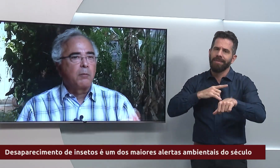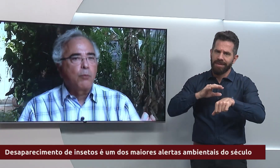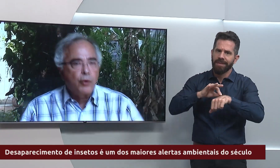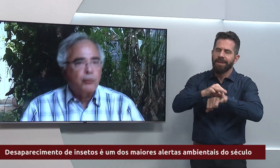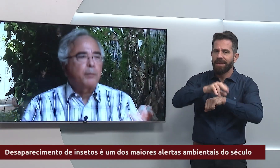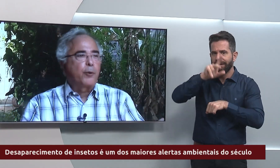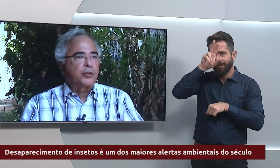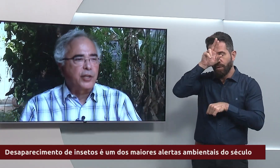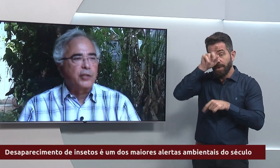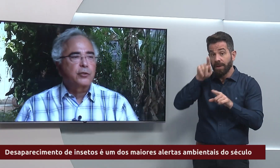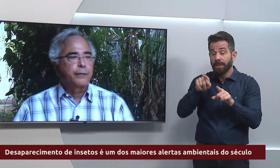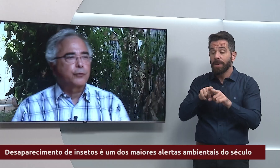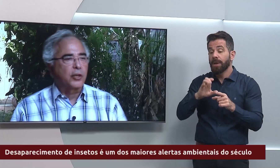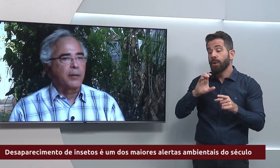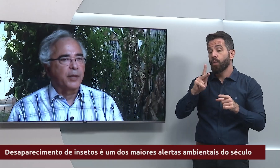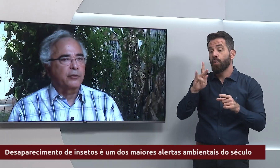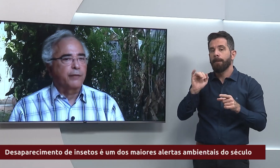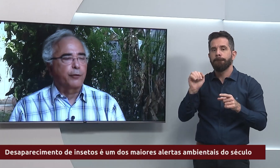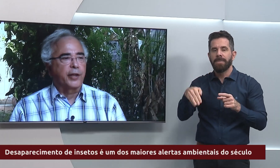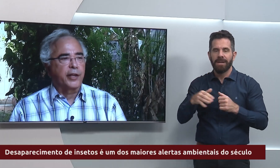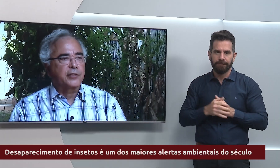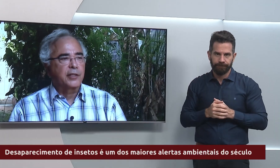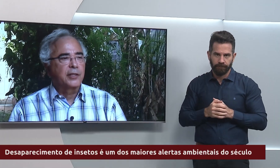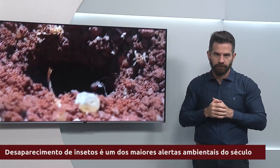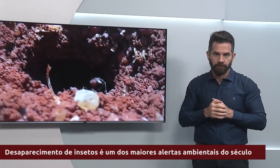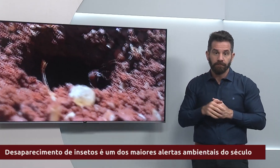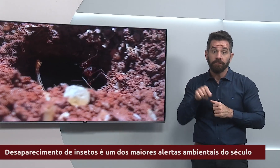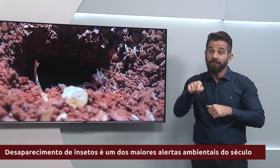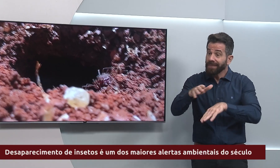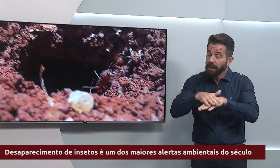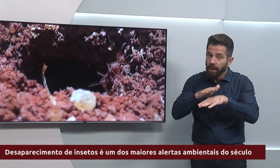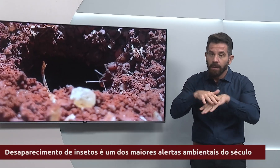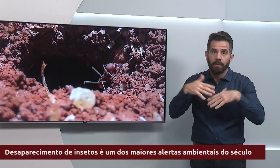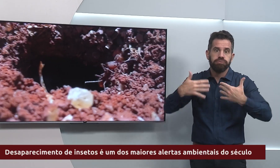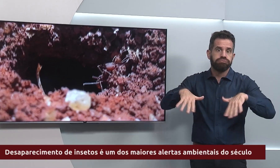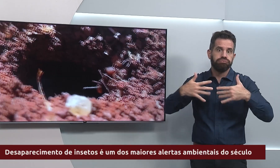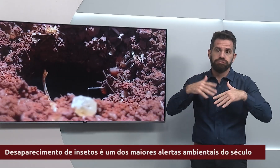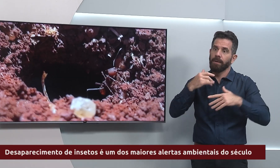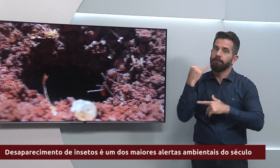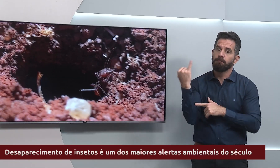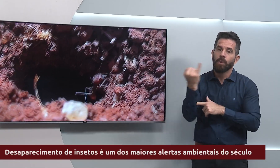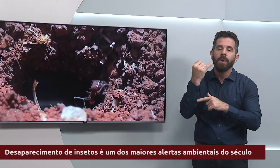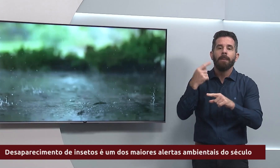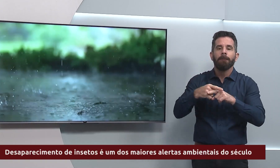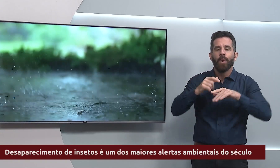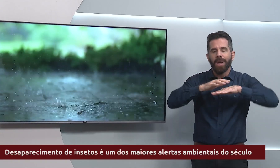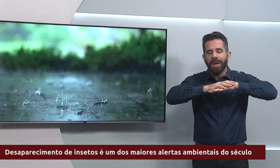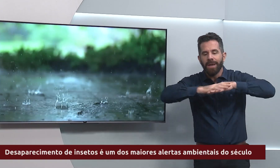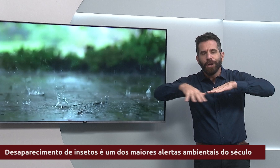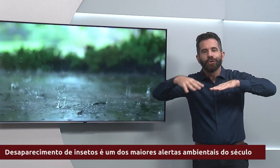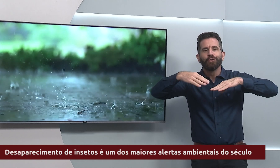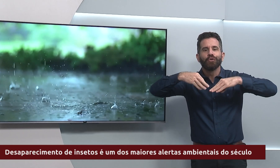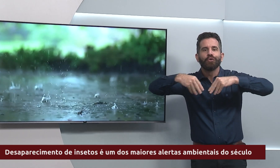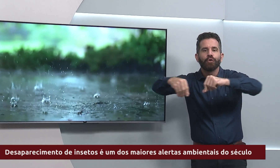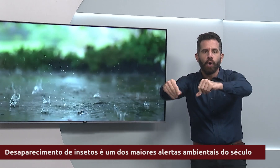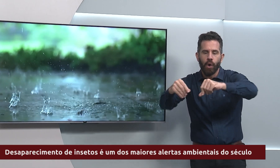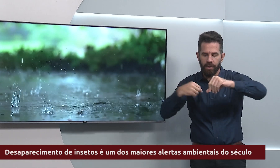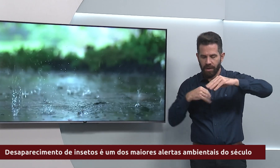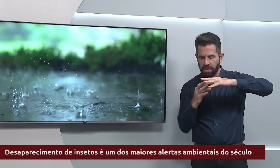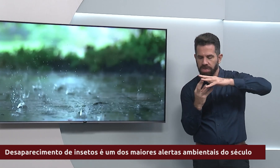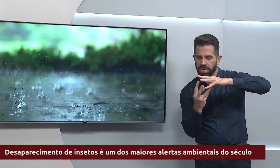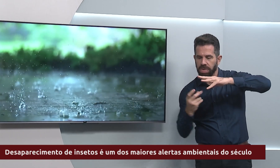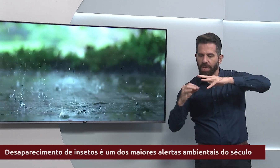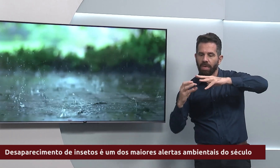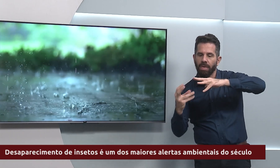papel muito importante no funcionamento da floresta, na aeração do solo, na percolação